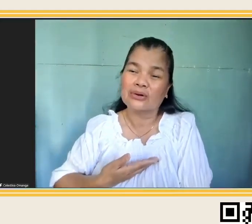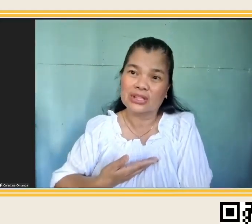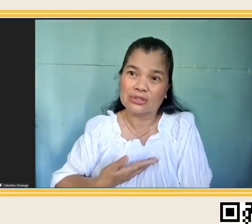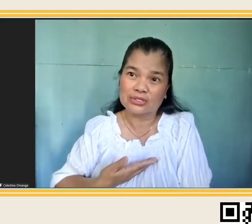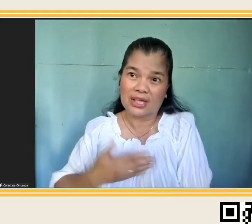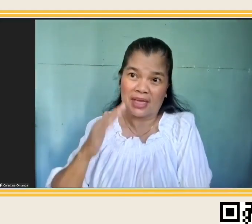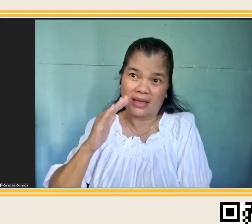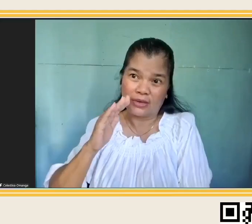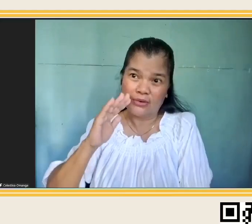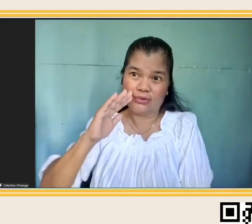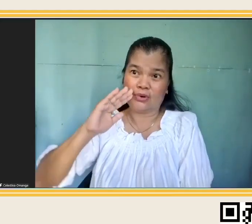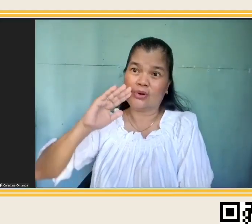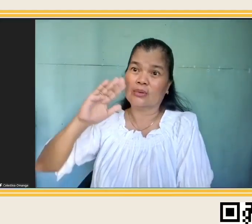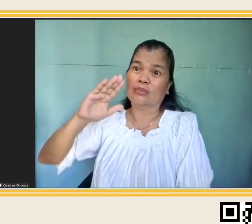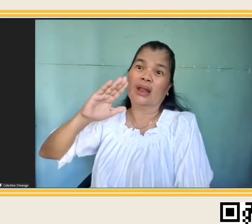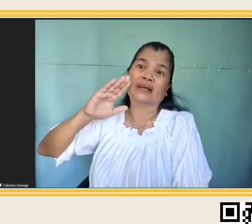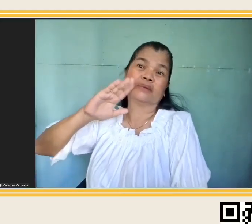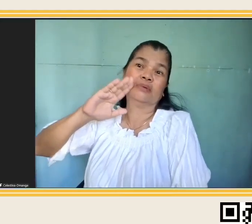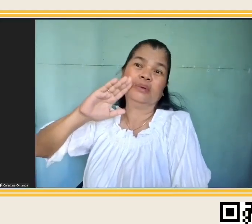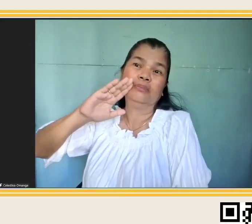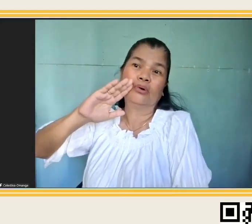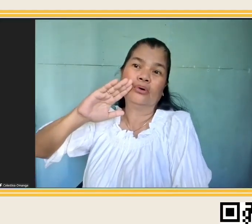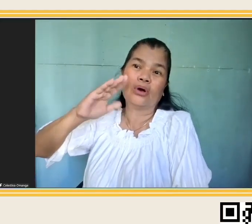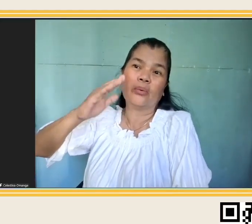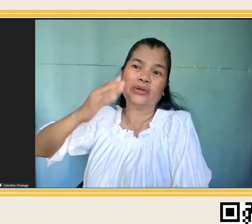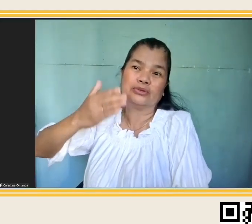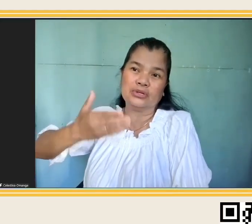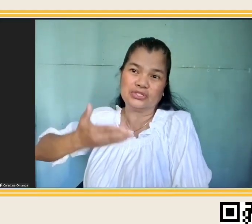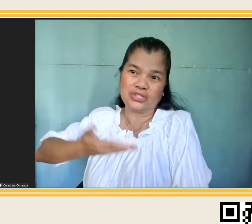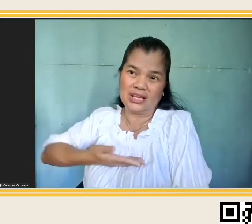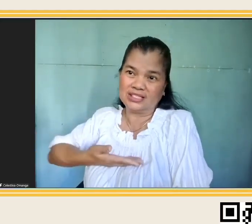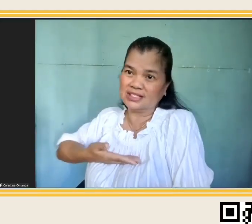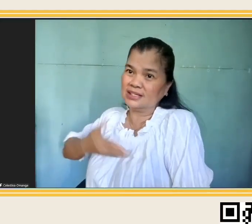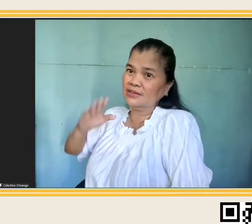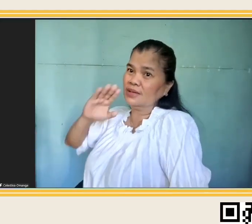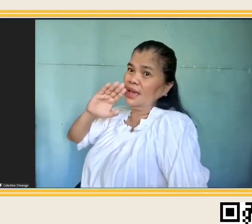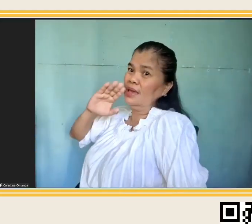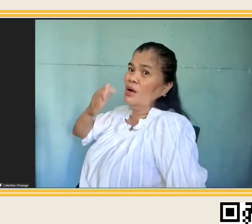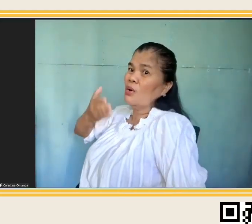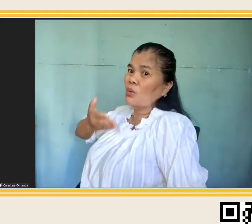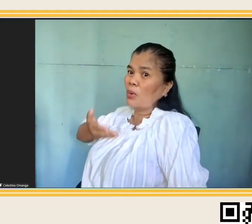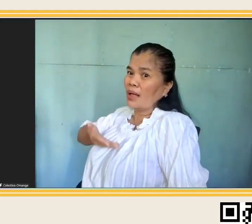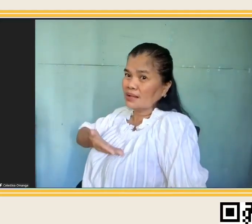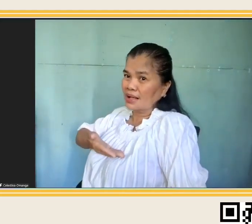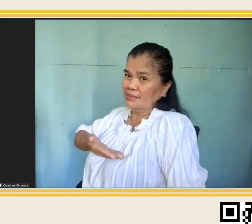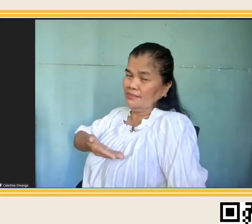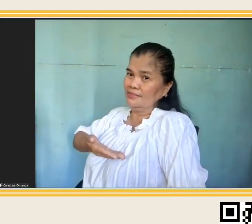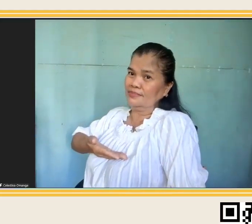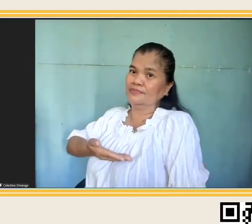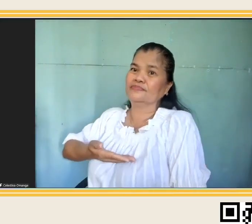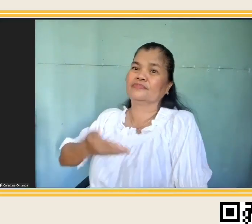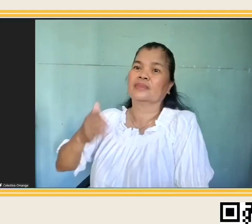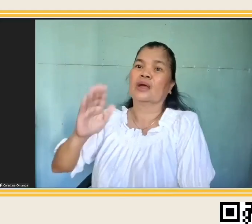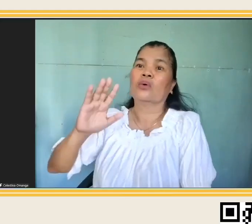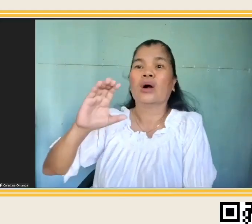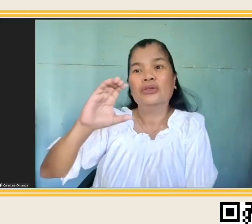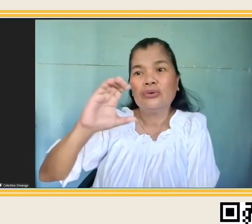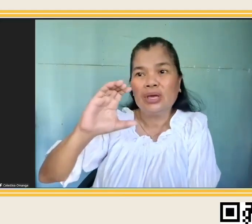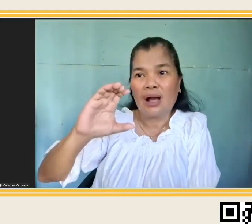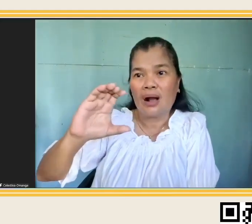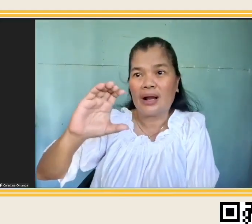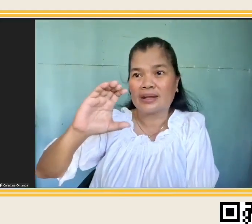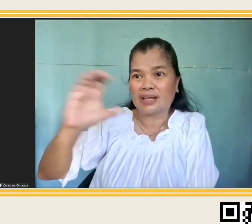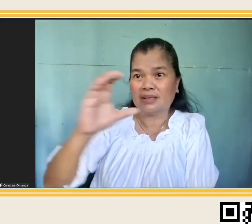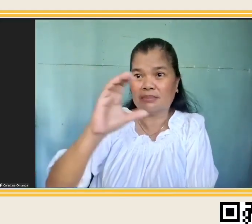Yung sagot ito sa thank you, mula sa bibig mo, going to your chest. Okay? Welcome. Huwag